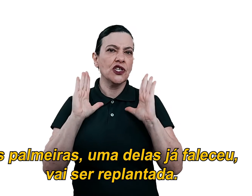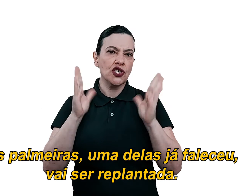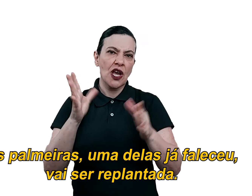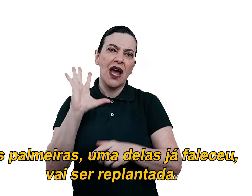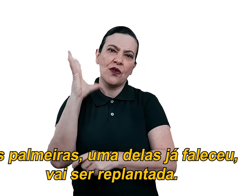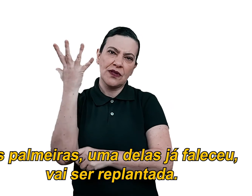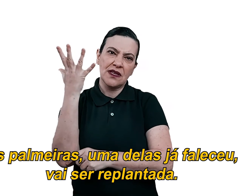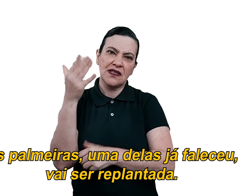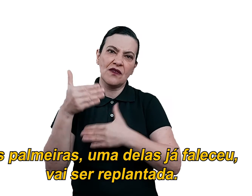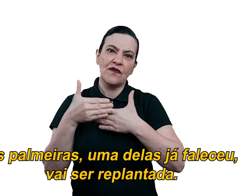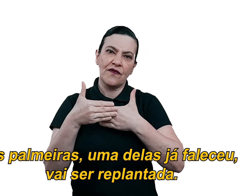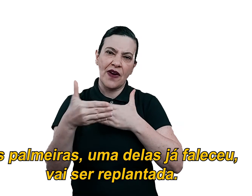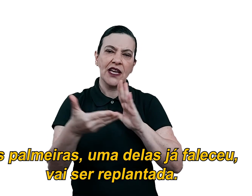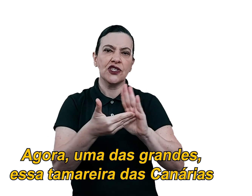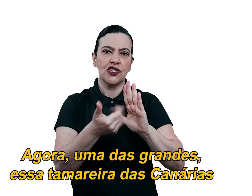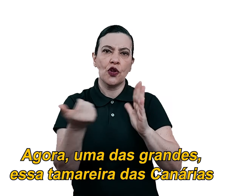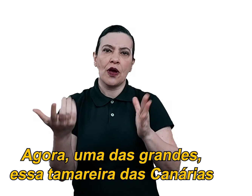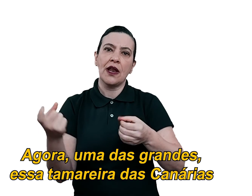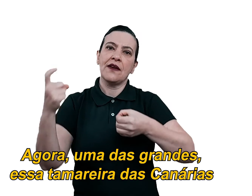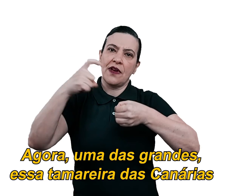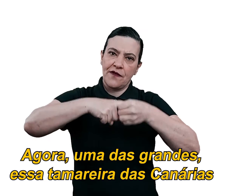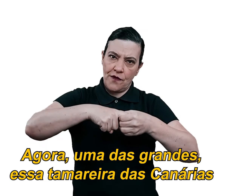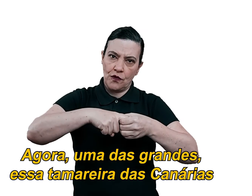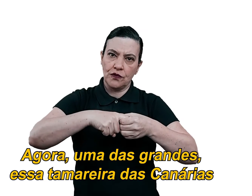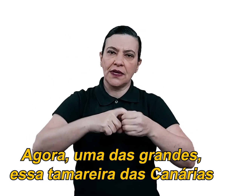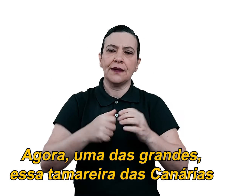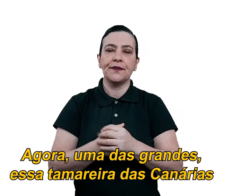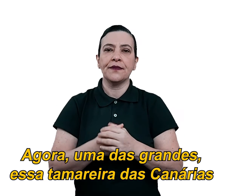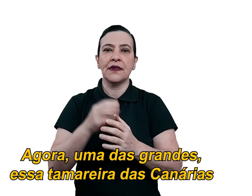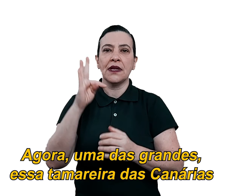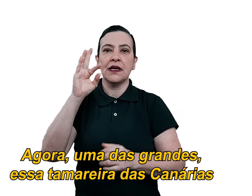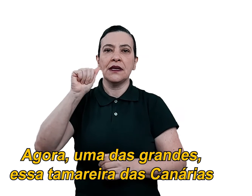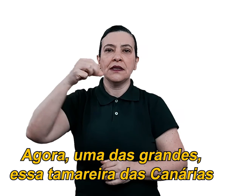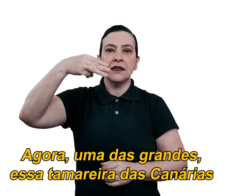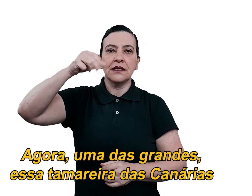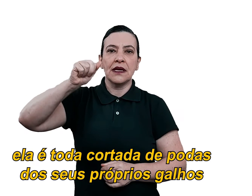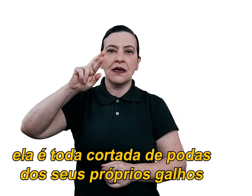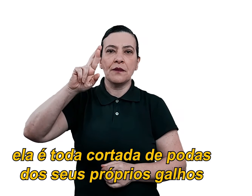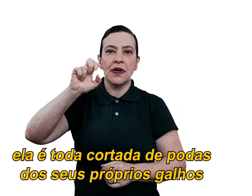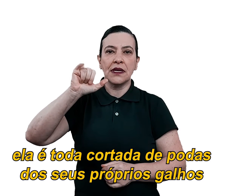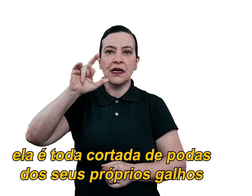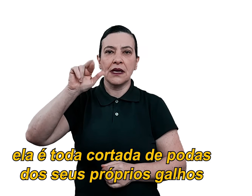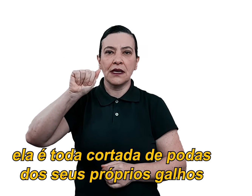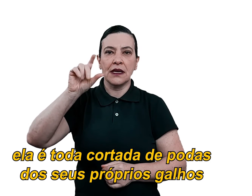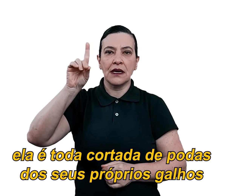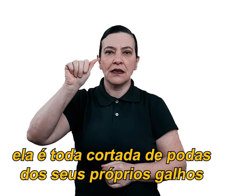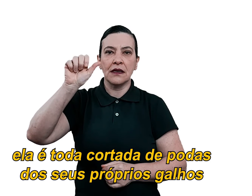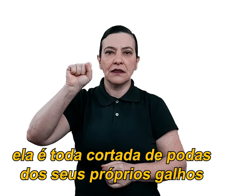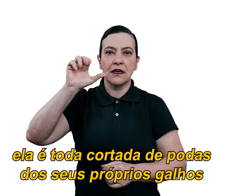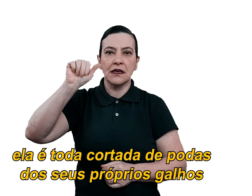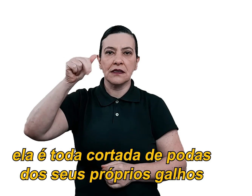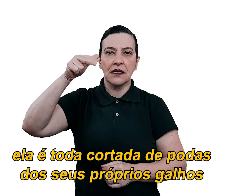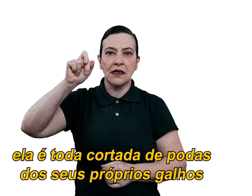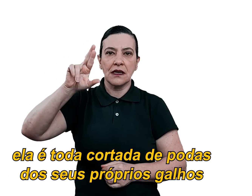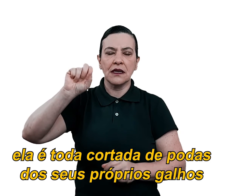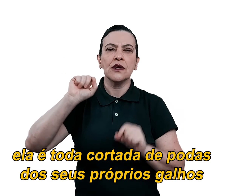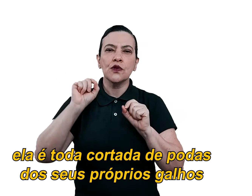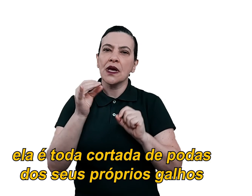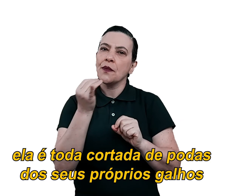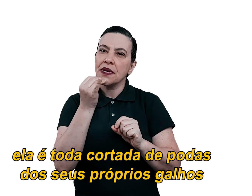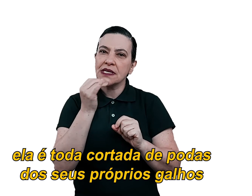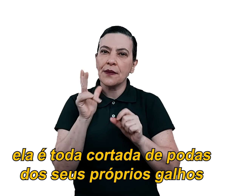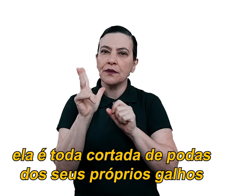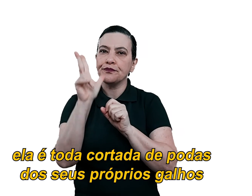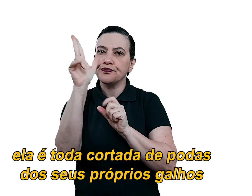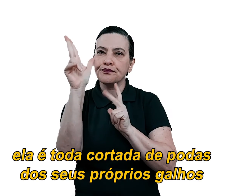já faleceu, né? Vai ser replantada agora, uma das grandes. Essa tamareira das Canárias, ela é toda cortada assim de